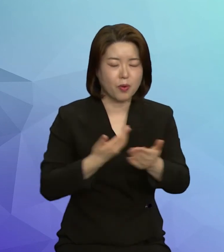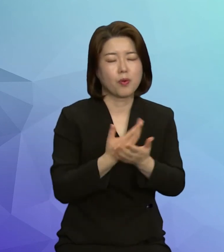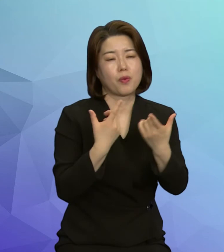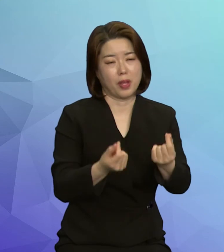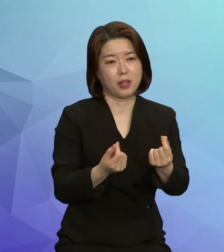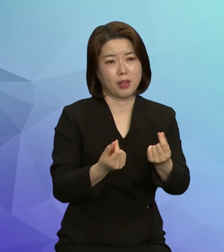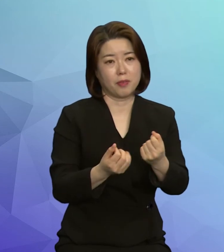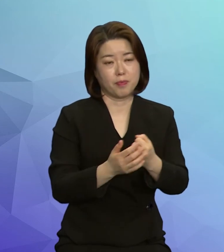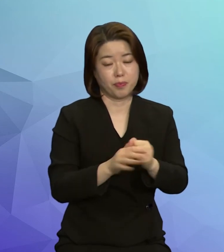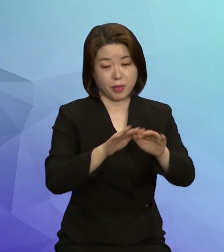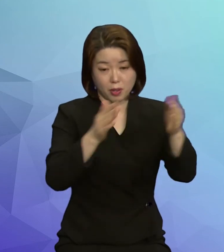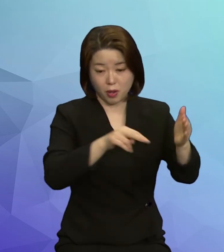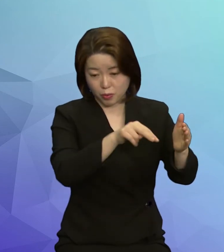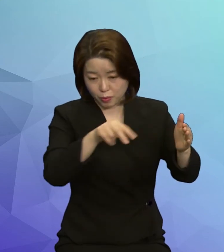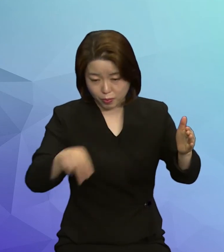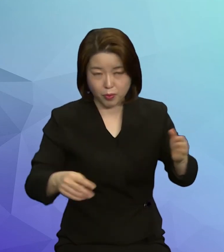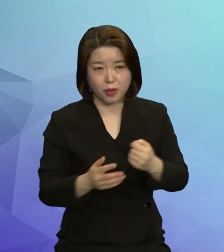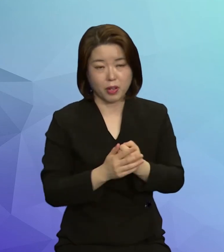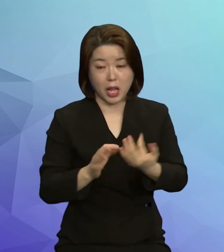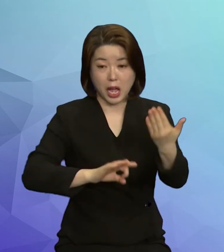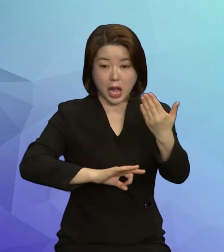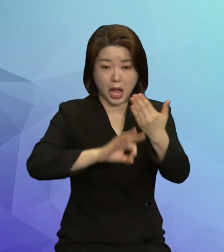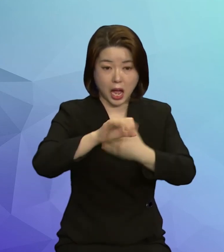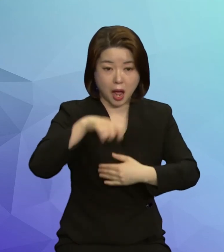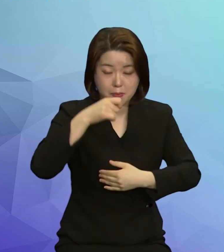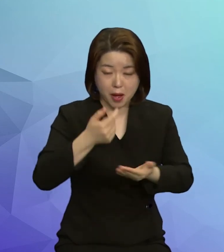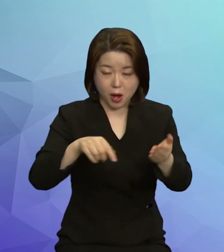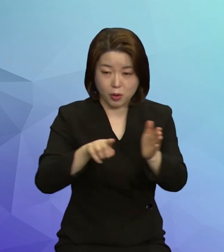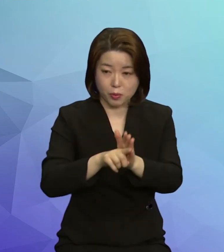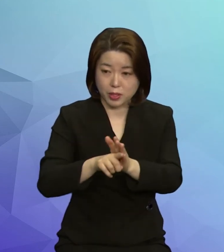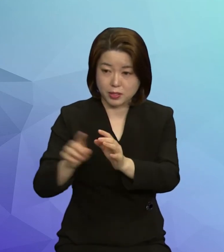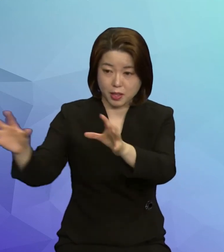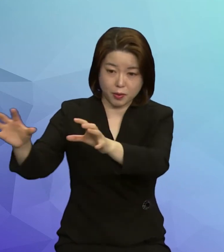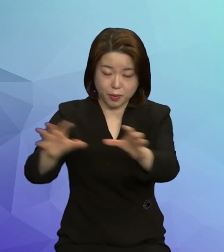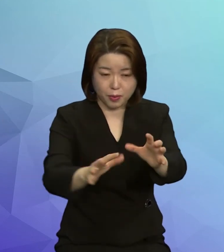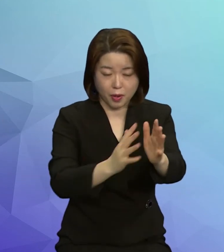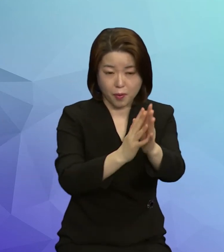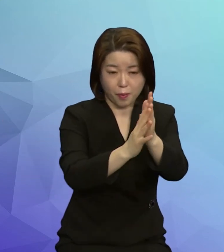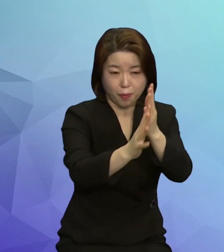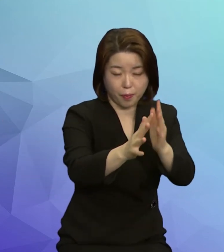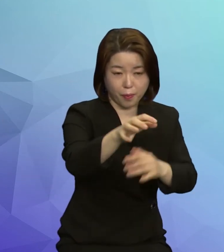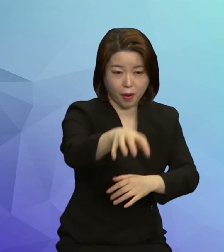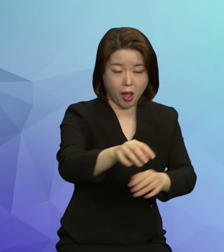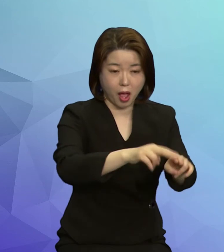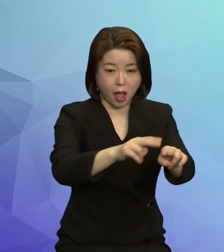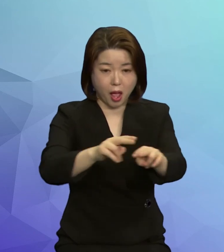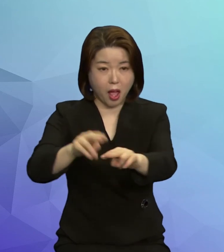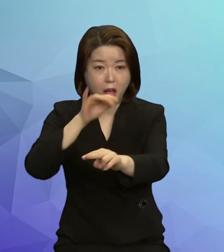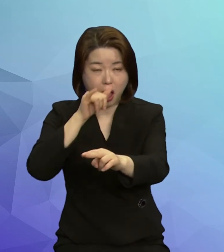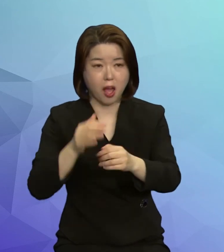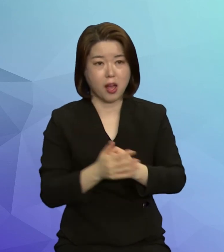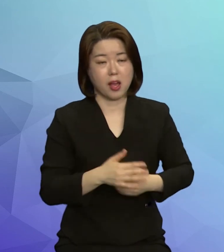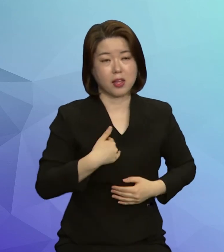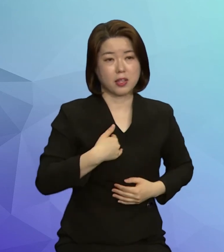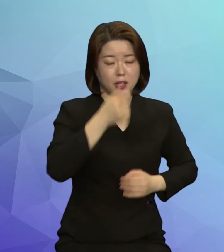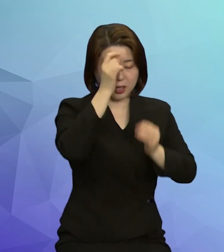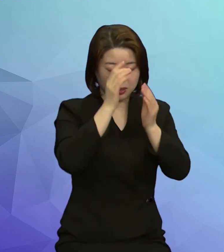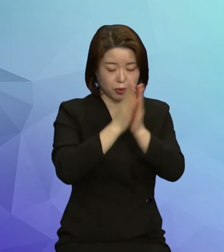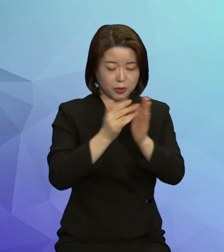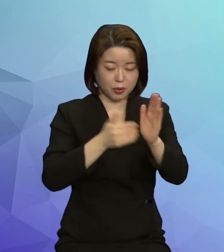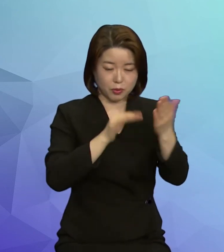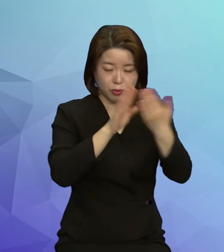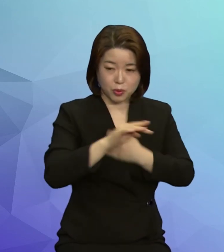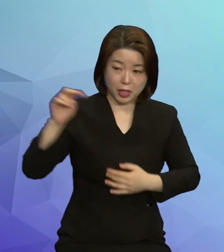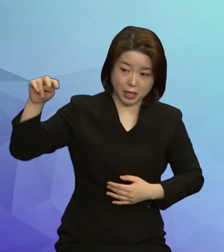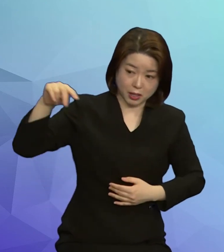그리고는 내려오는데 아침 식사하시러 벌써 노숙인들이 쭉 교회 로비에 나와 앉아 계세요. 제가